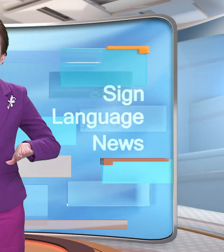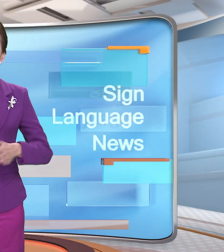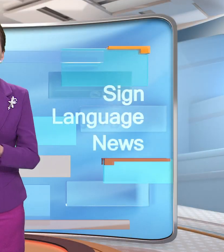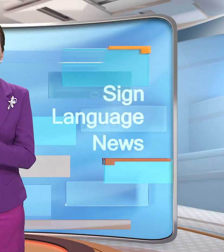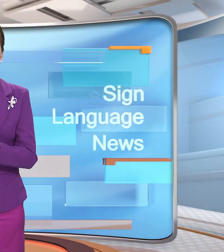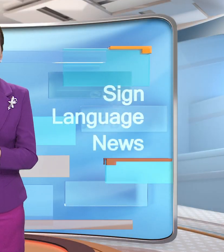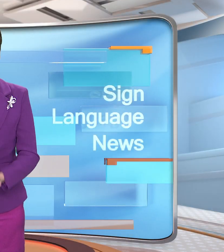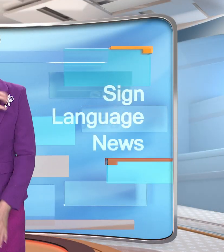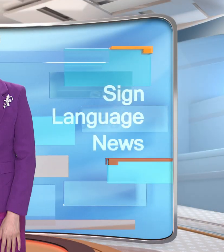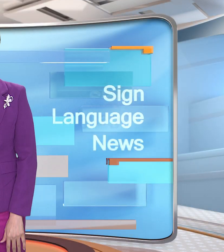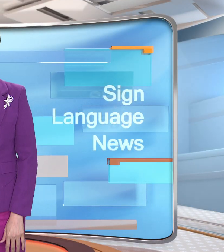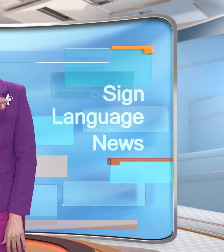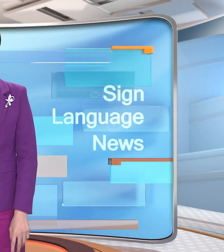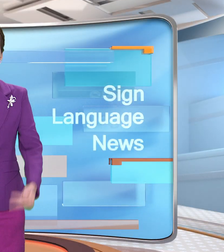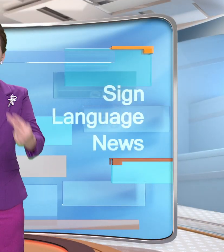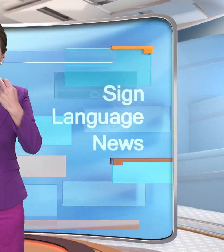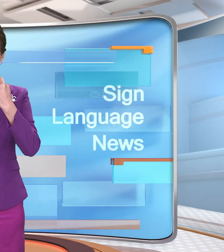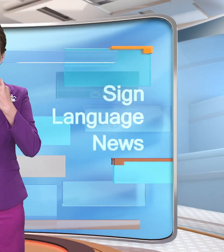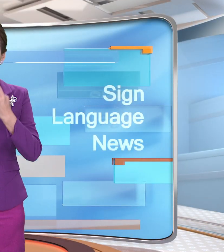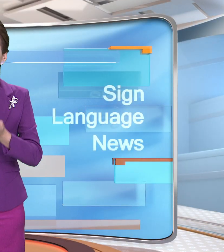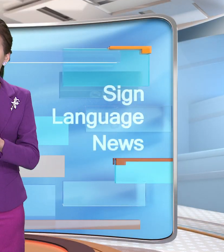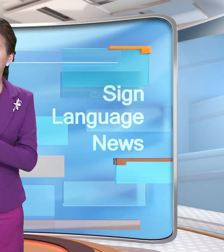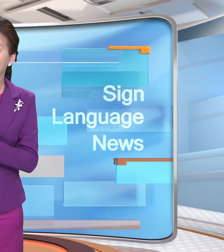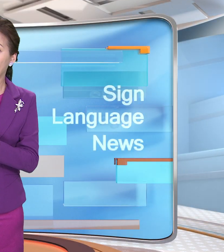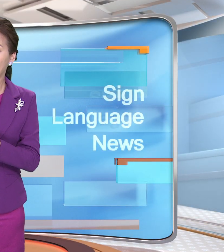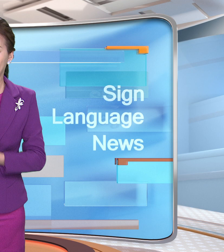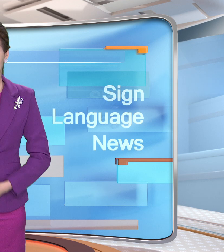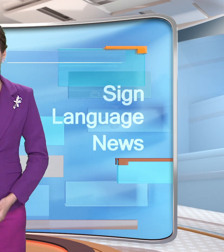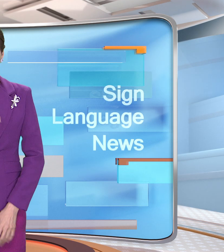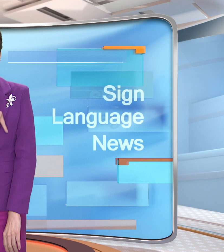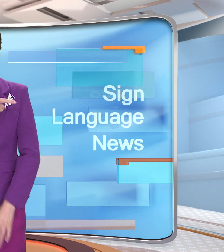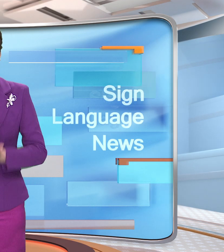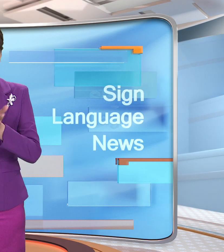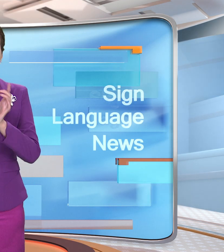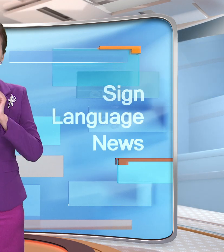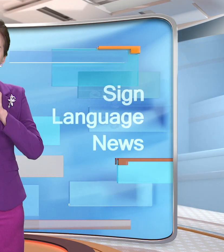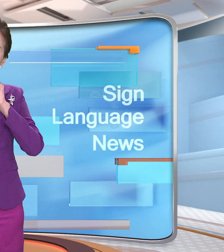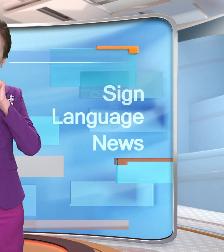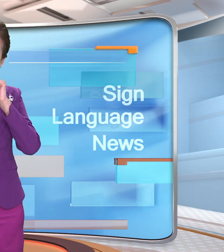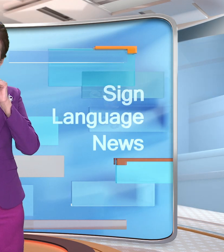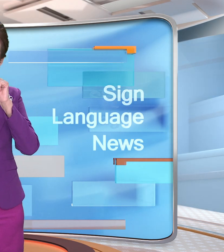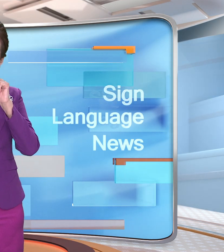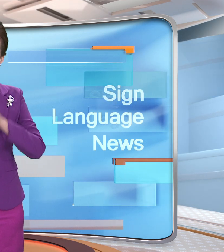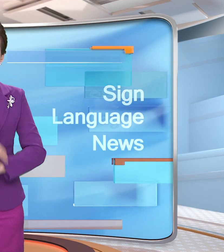感谢您收看这一节的公视手语新闻，我是王小舒，下周一同一时间再会。